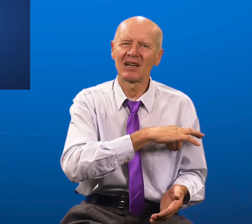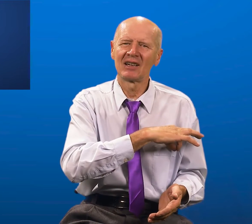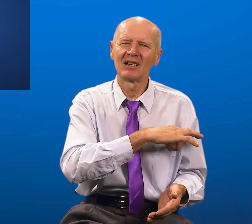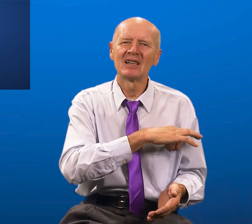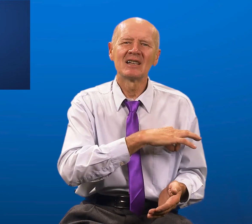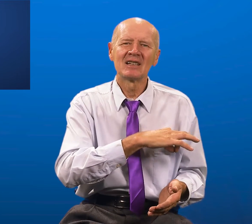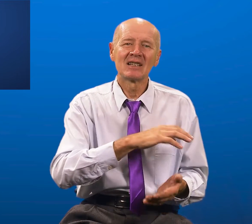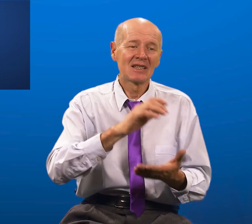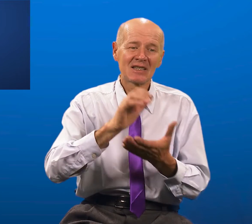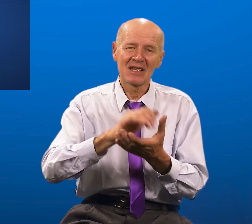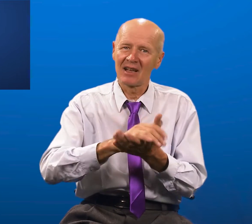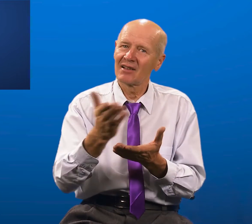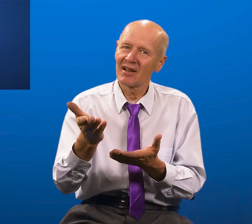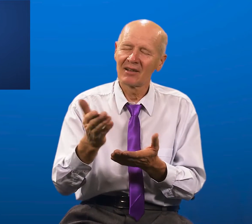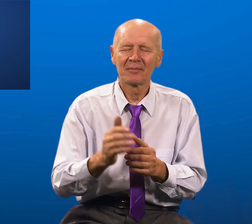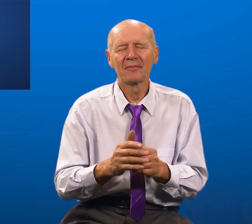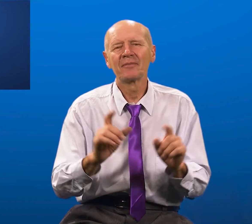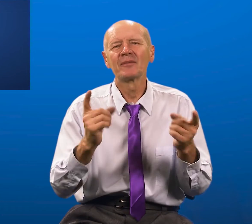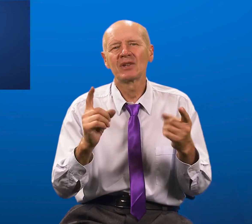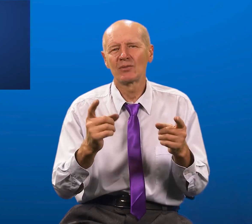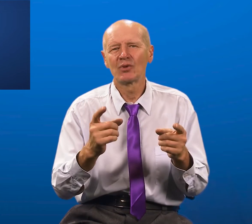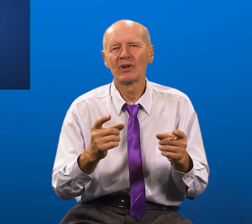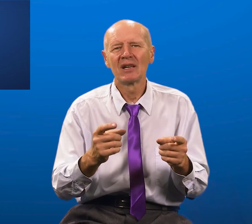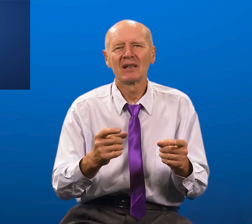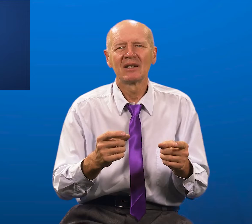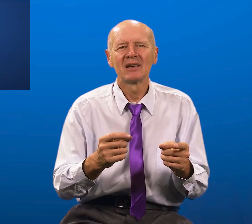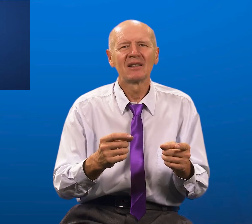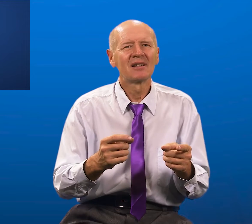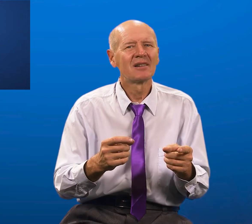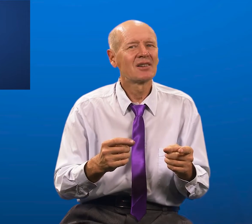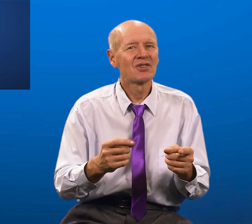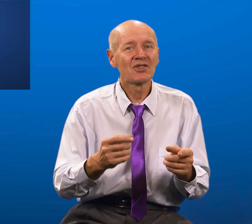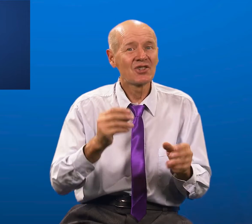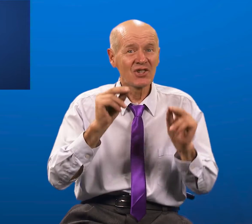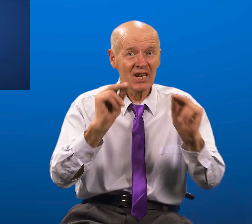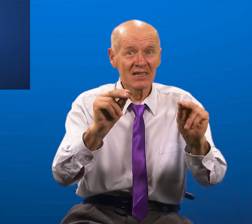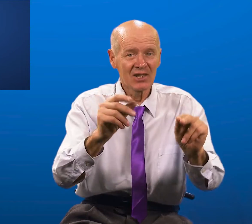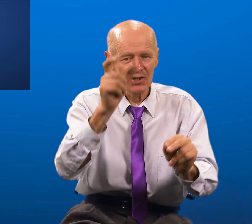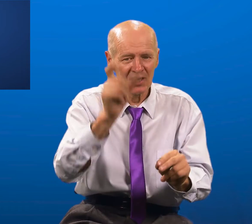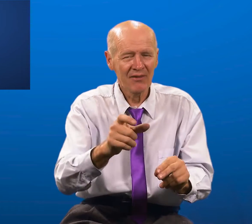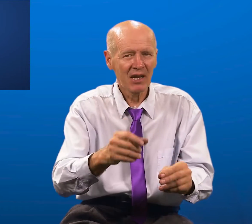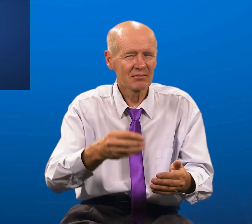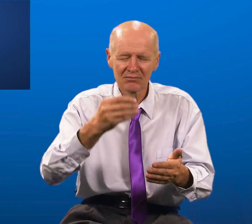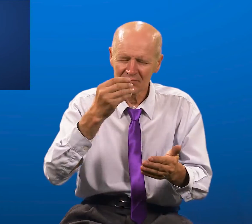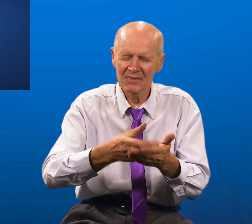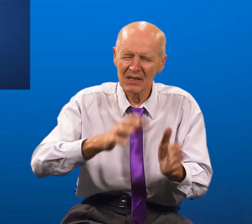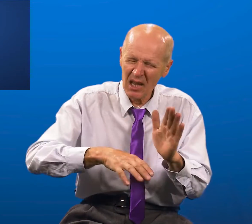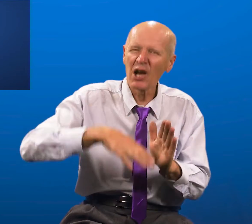такая пословица: «Благочестивый человек ценится дороже жемчуга».